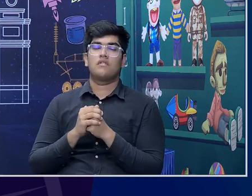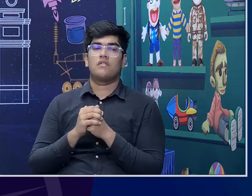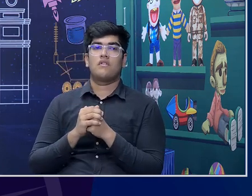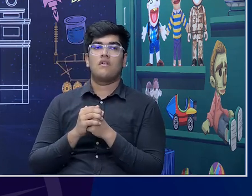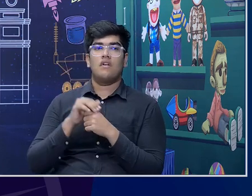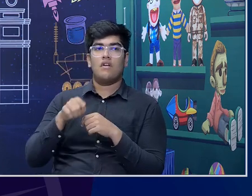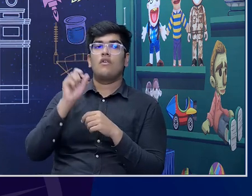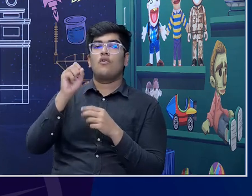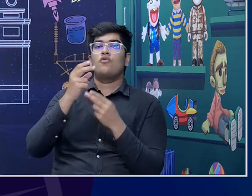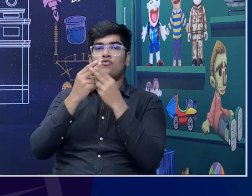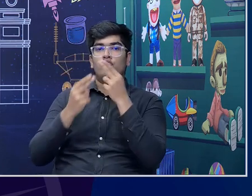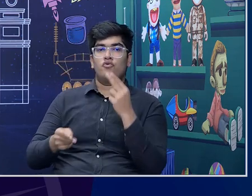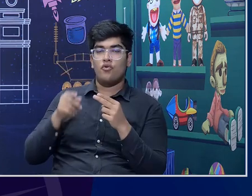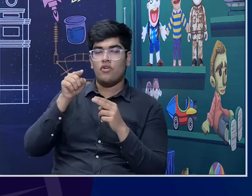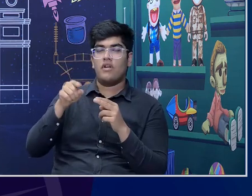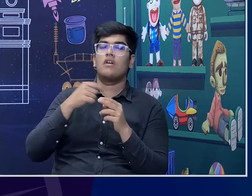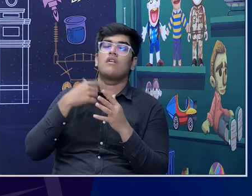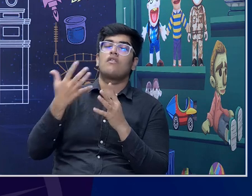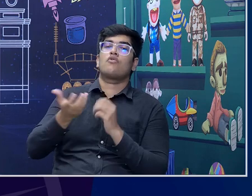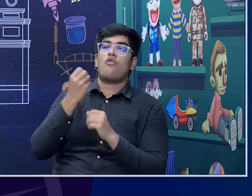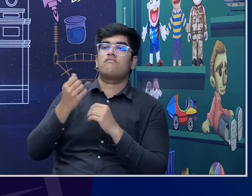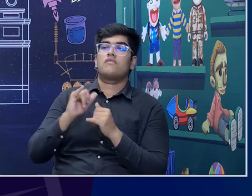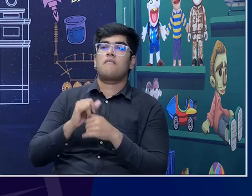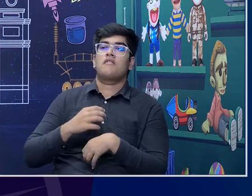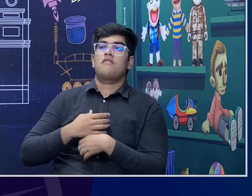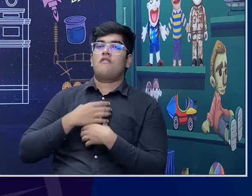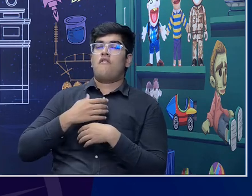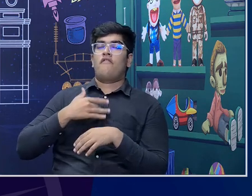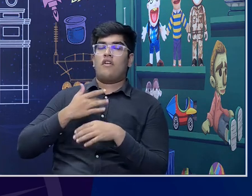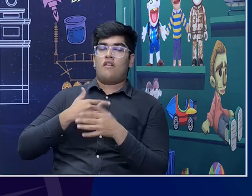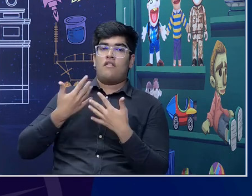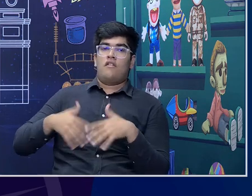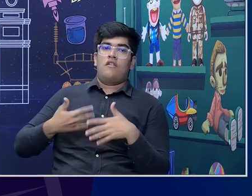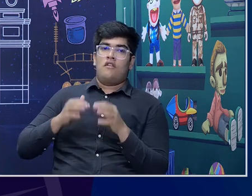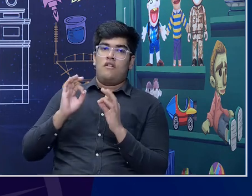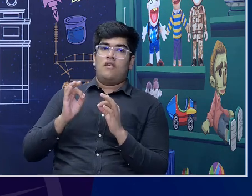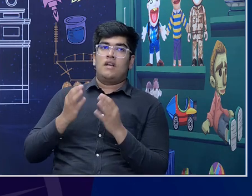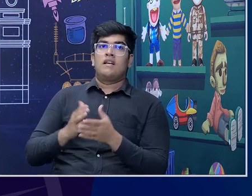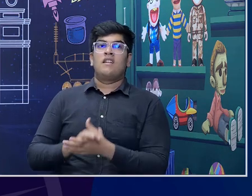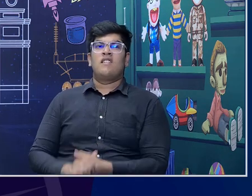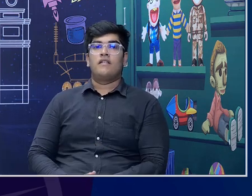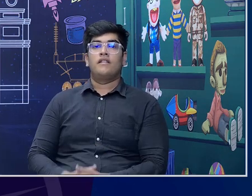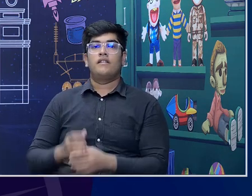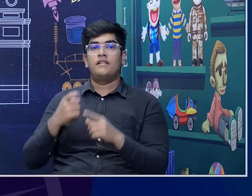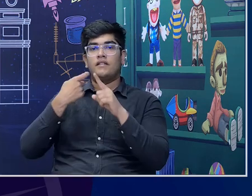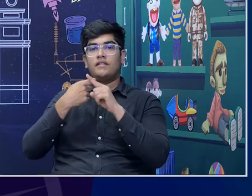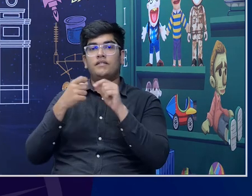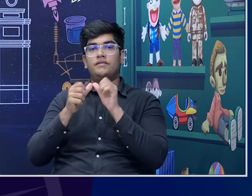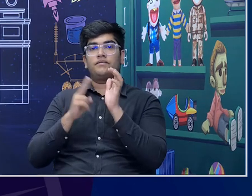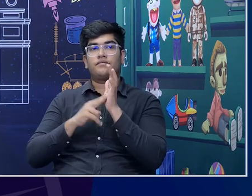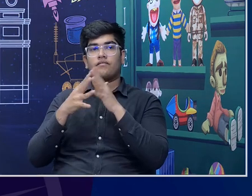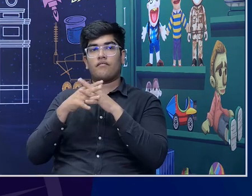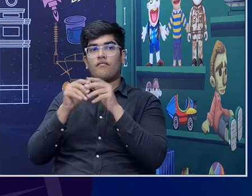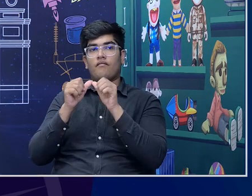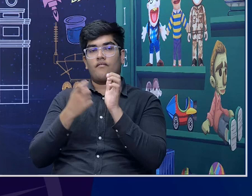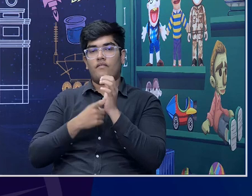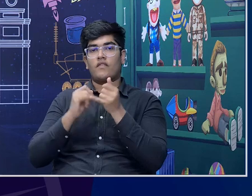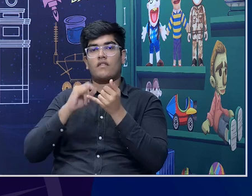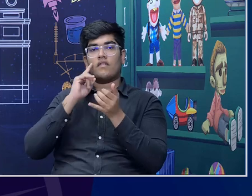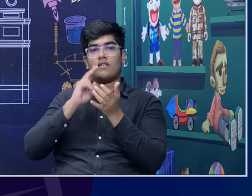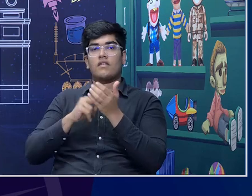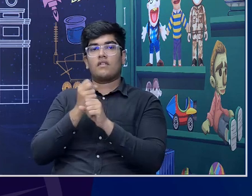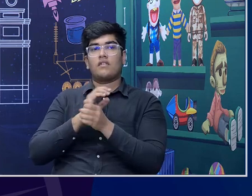सुनने से इतनी इस तरीके की हिम्मत मिलती है, बिलकुल मैम कवर सिंग जी की कहानी तो बहुत ही प्रेणा दायक है,